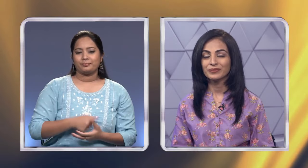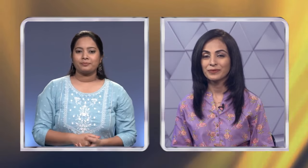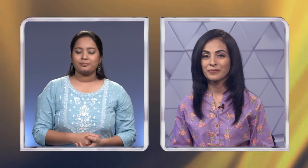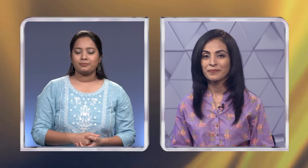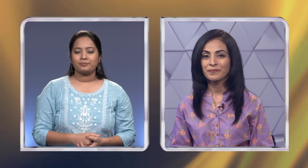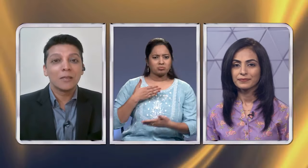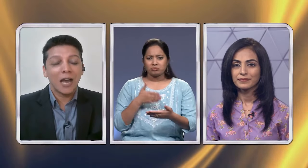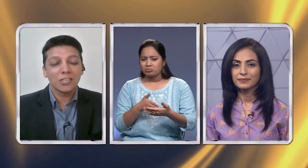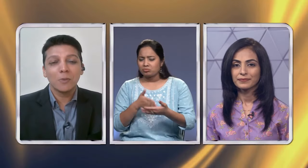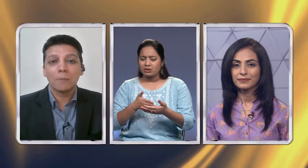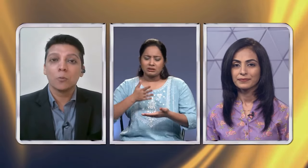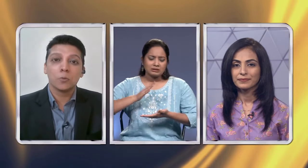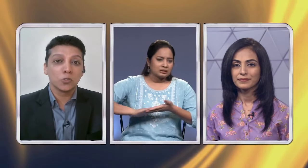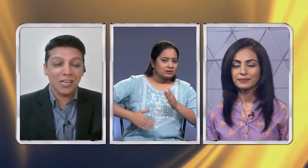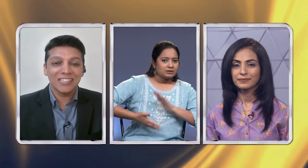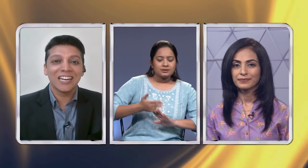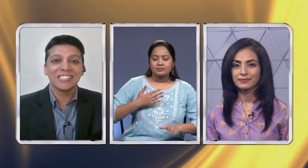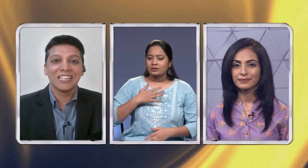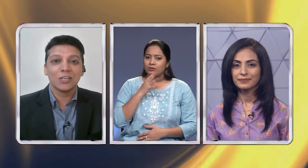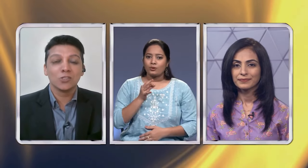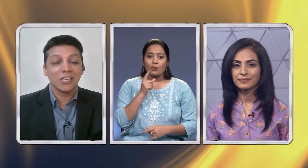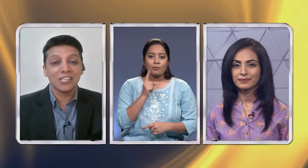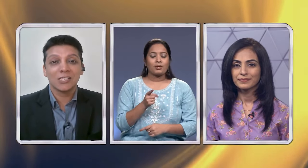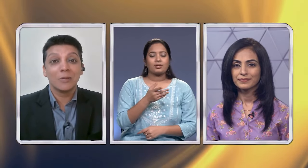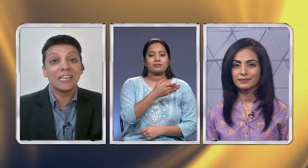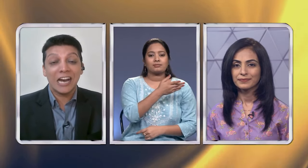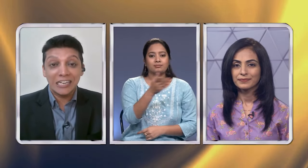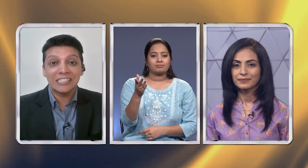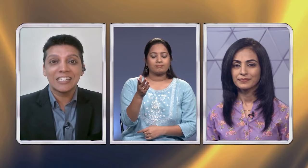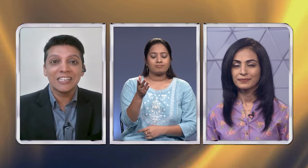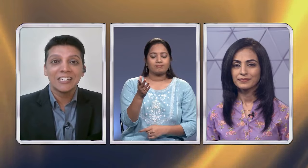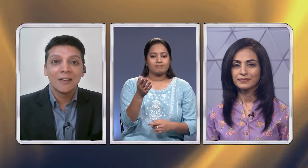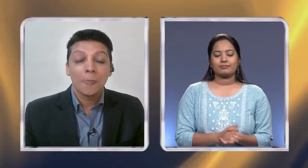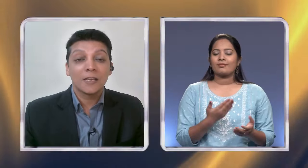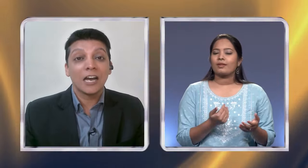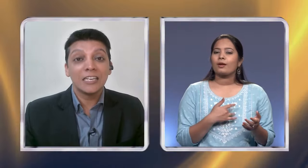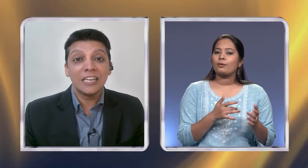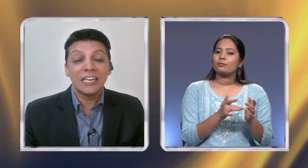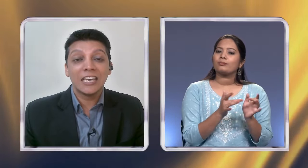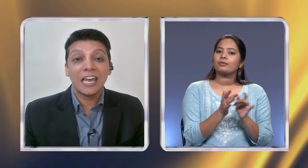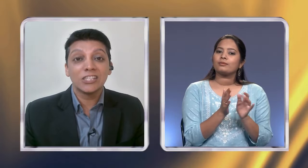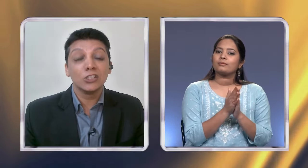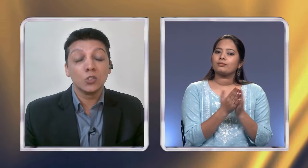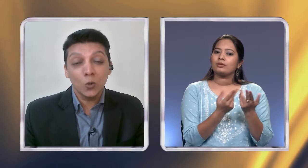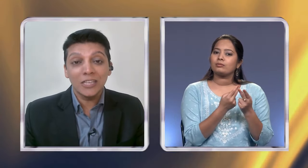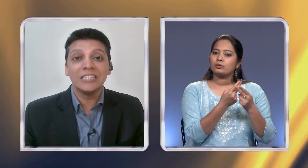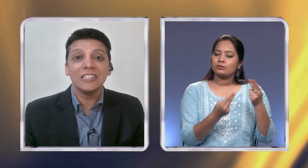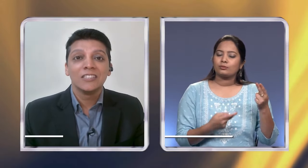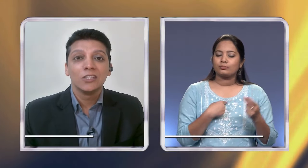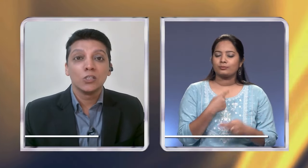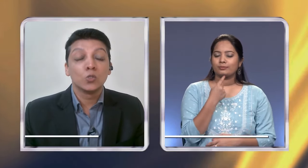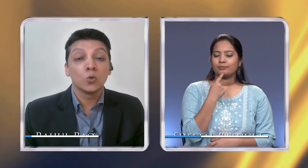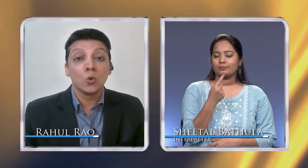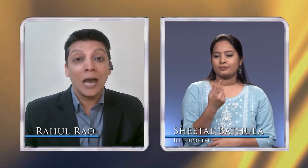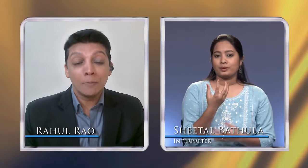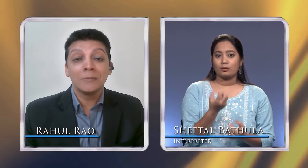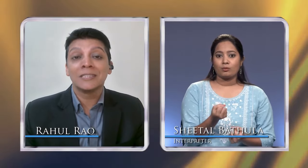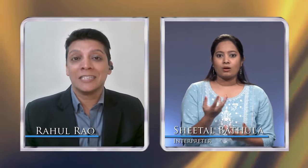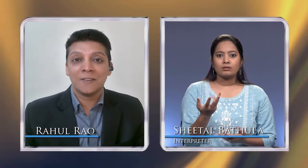यू। आज मैं आपको प्रोत्साहित करना चाहता हूँ शास्त्र में कहानी से। कहानी है एक ऐसे जोड़े की